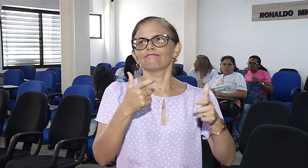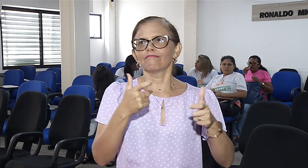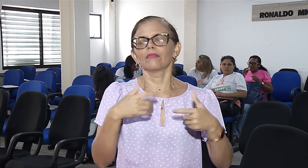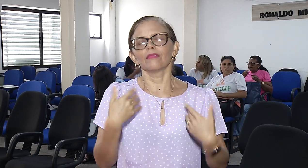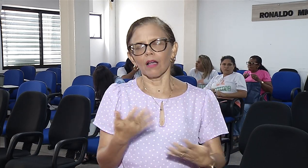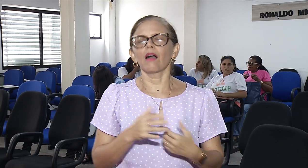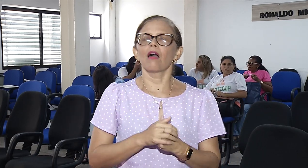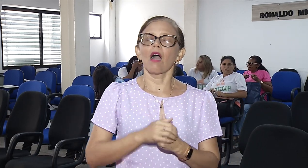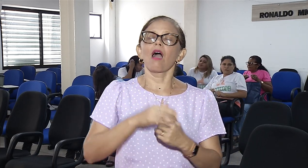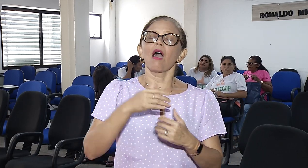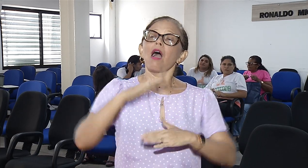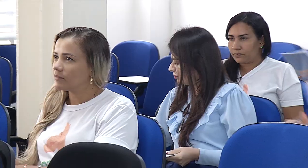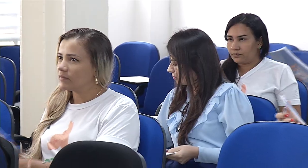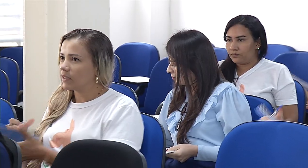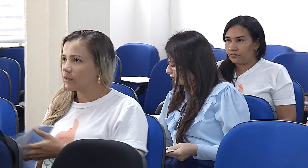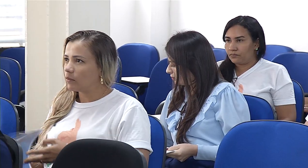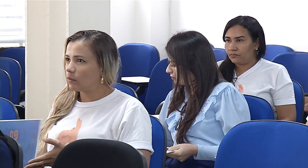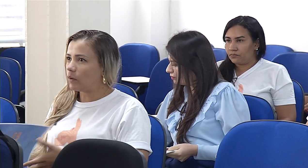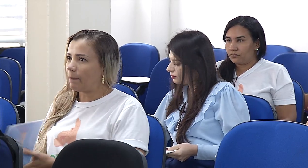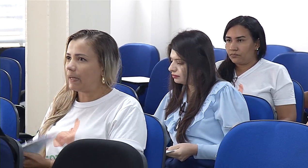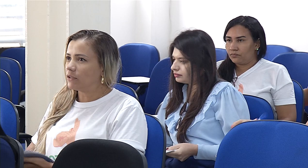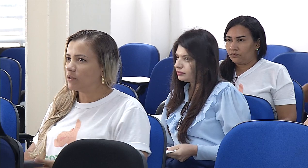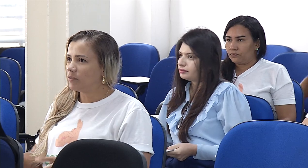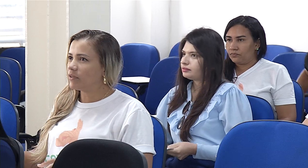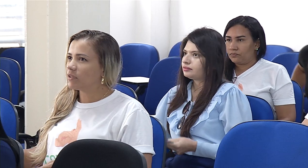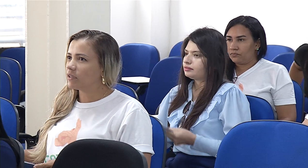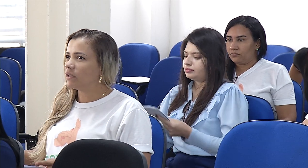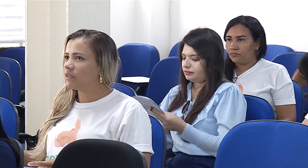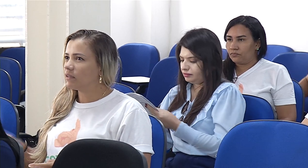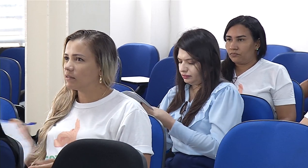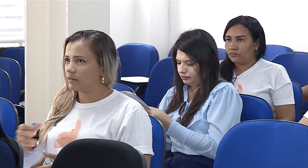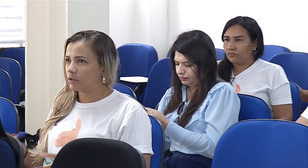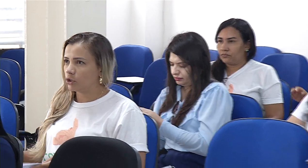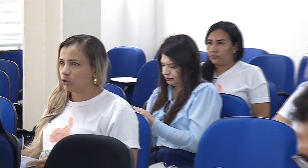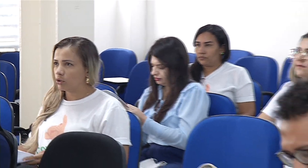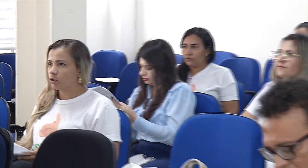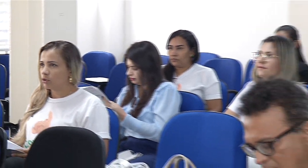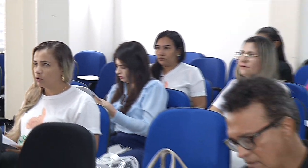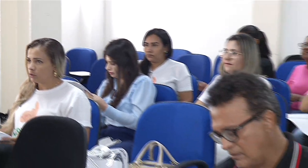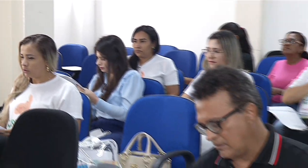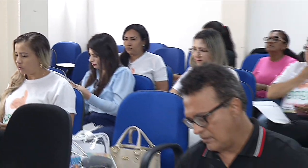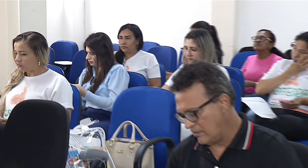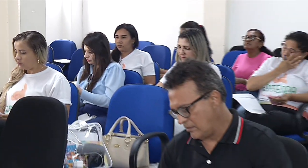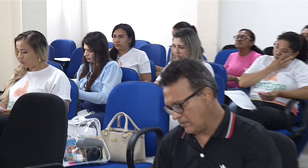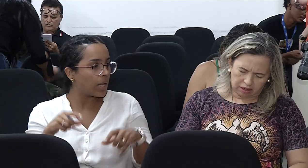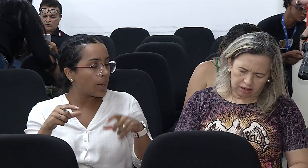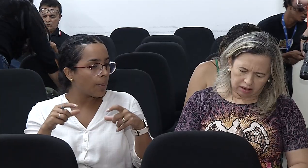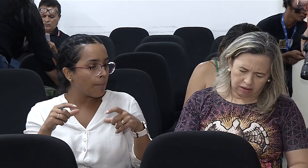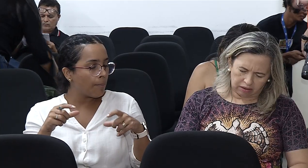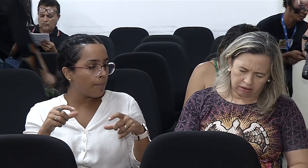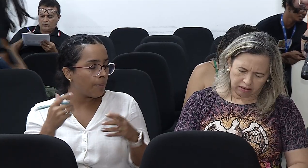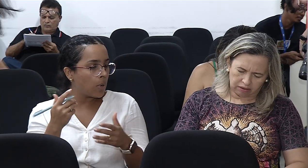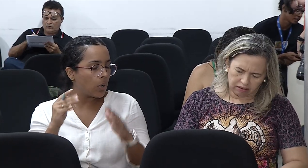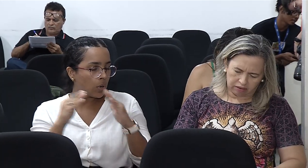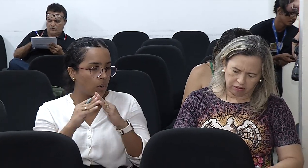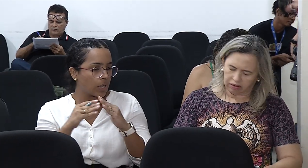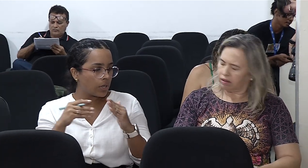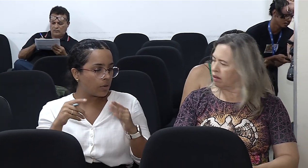lugar que a gente for. O curso é voltado para servidores públicos estaduais que trabalham no primeiro atendimento ao público,